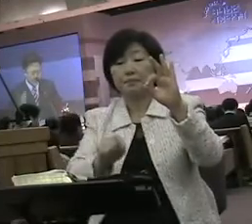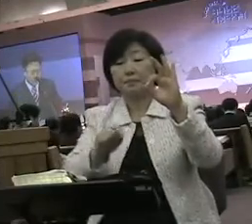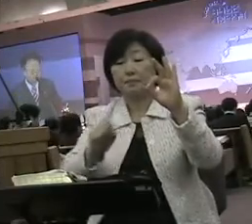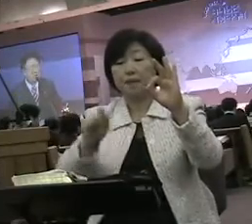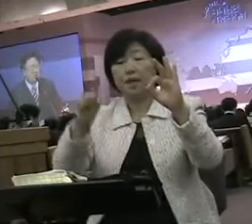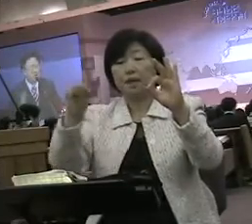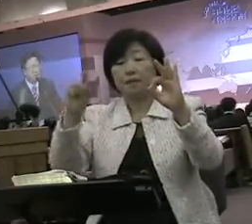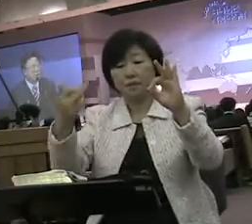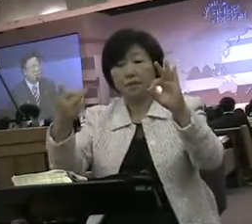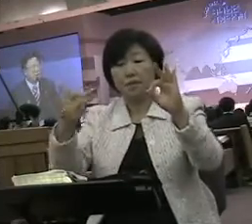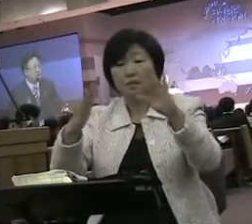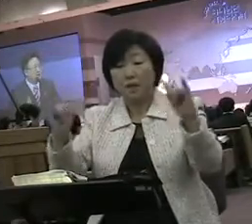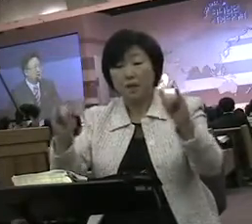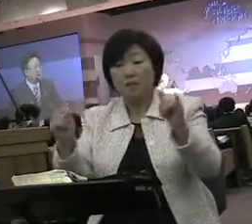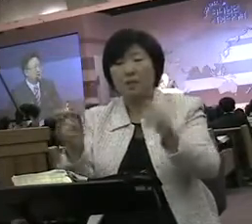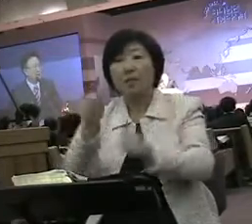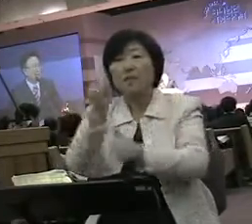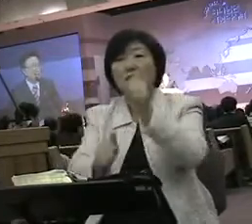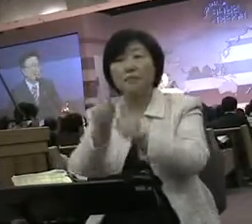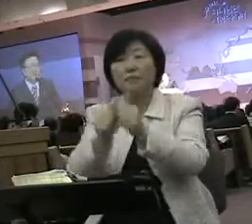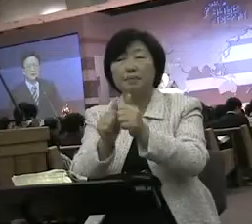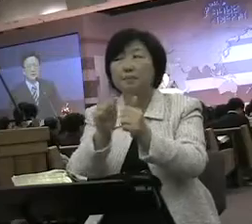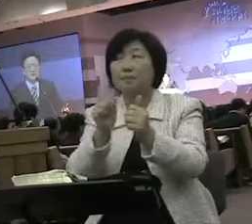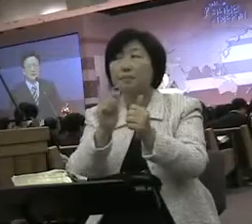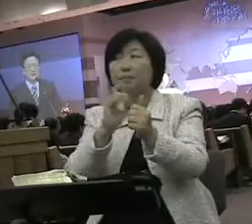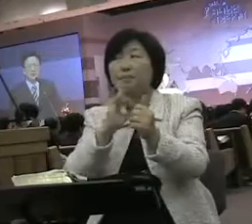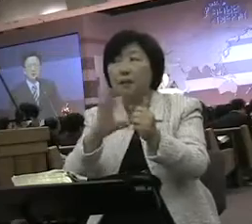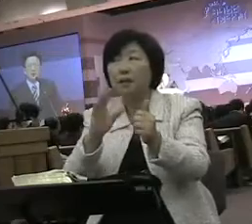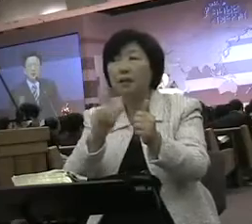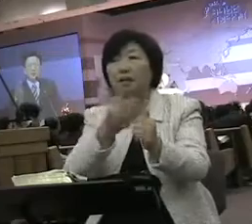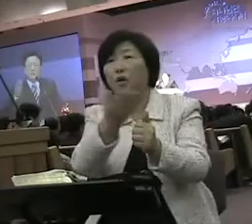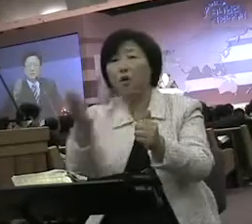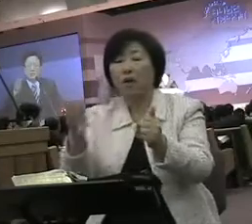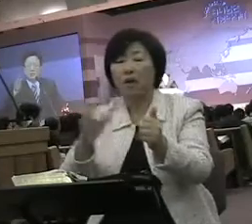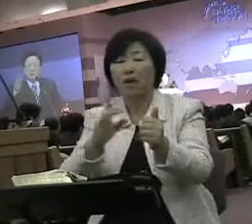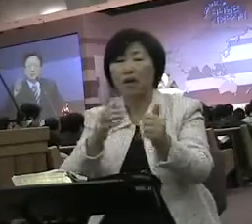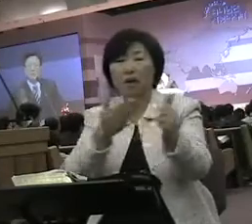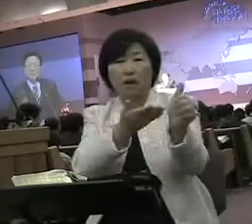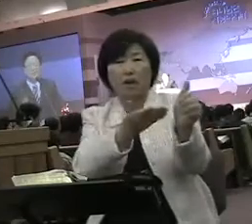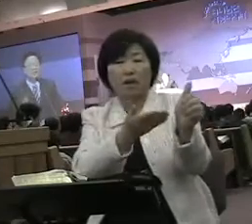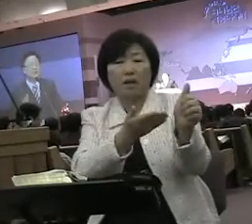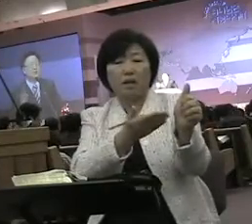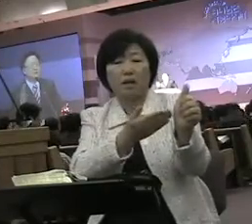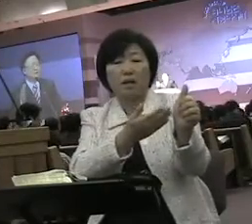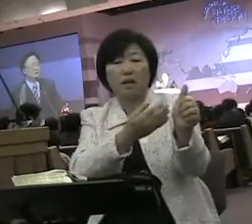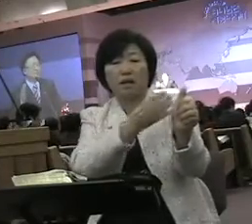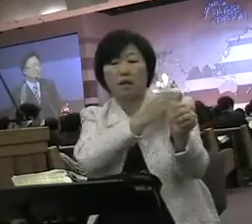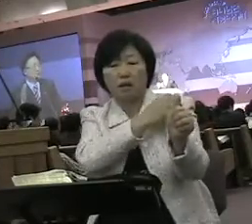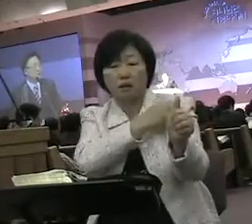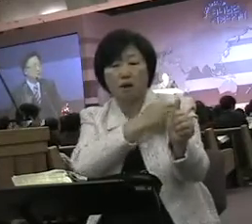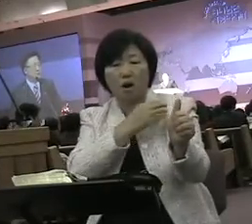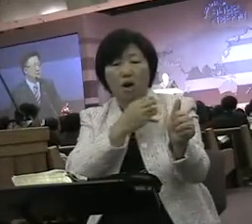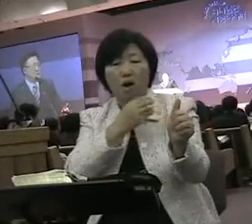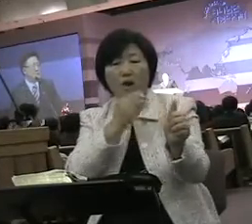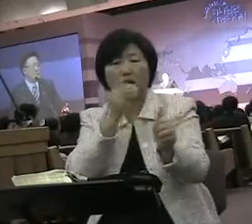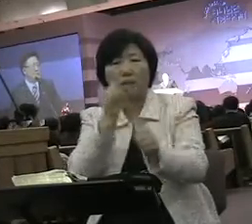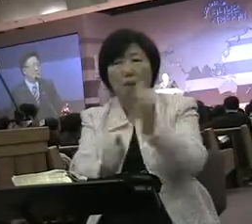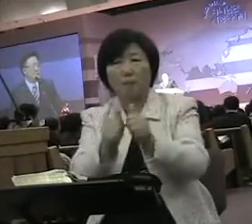감당할 시험밖에는 너희에게 당한 것이 없느니라. 너희가 감당할 수 없는 시험을 내가 준 적이